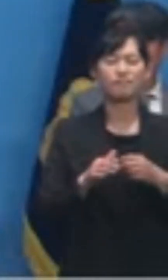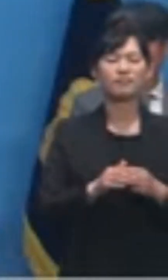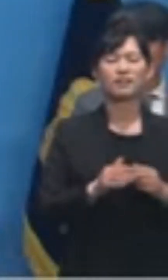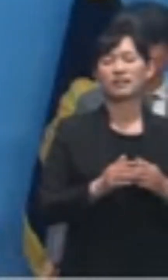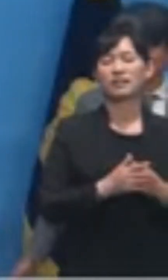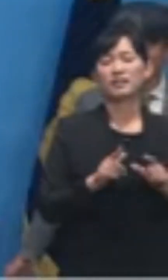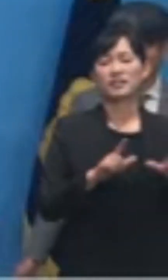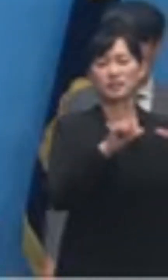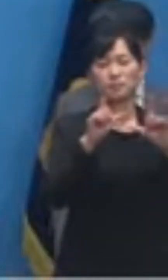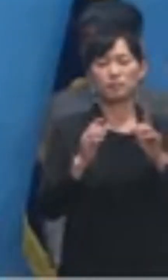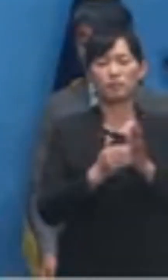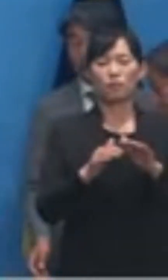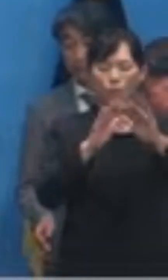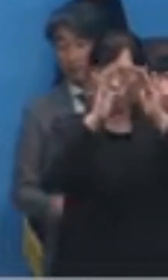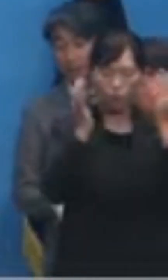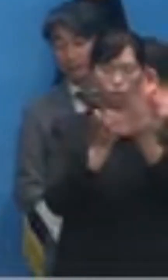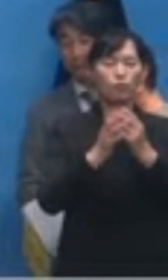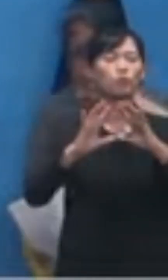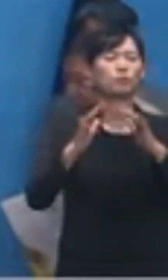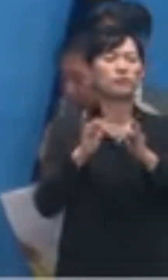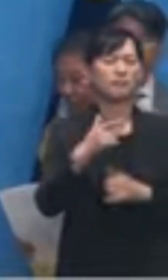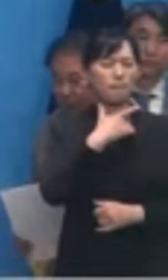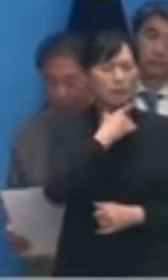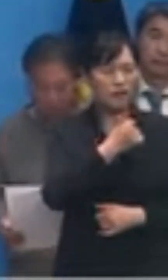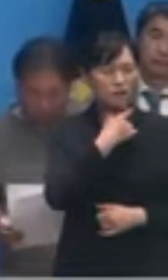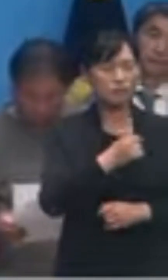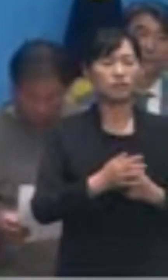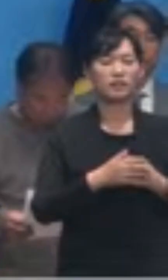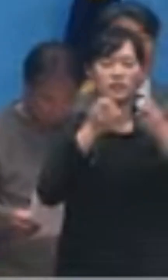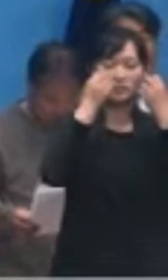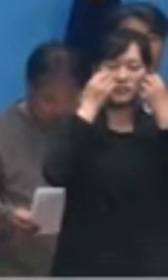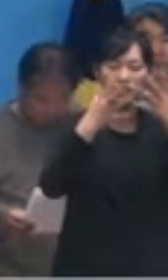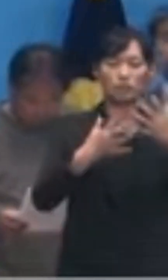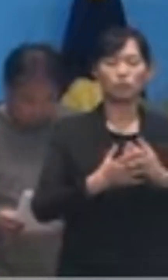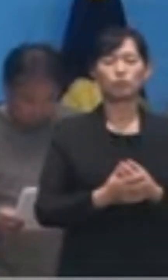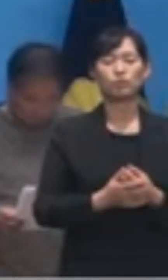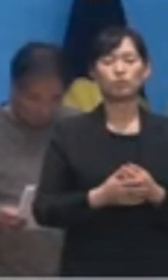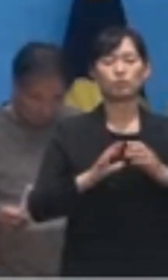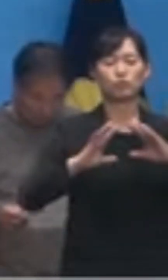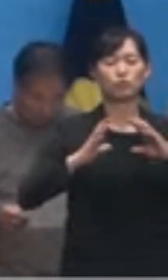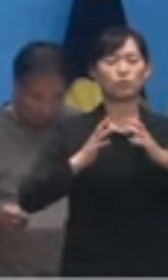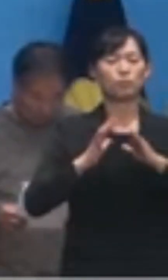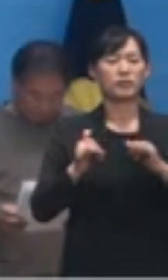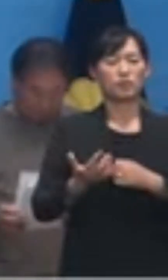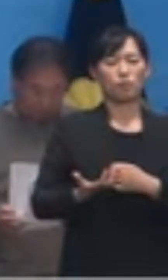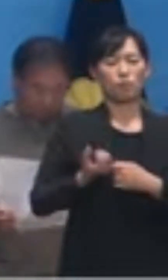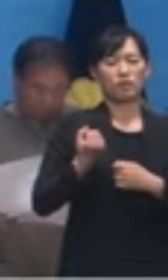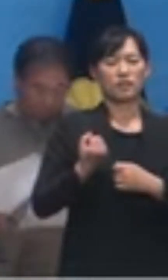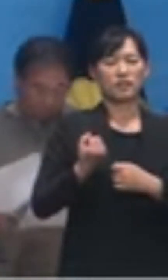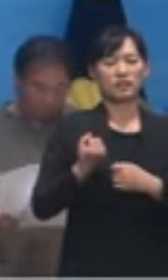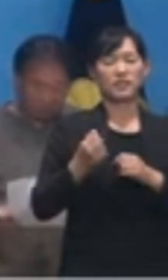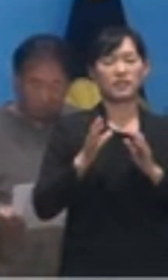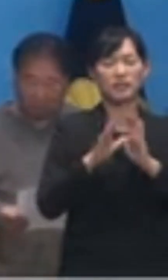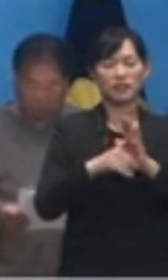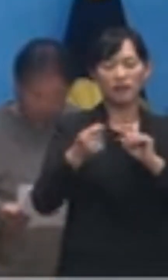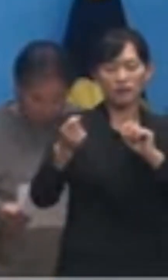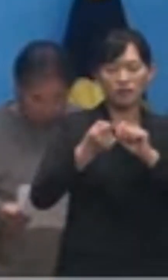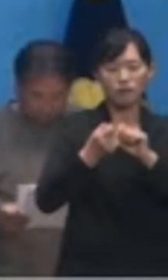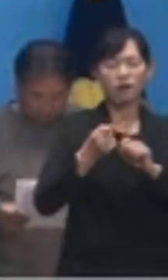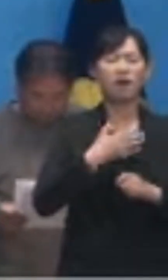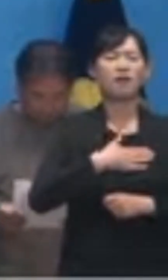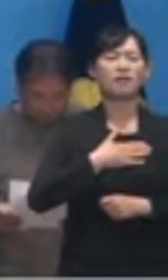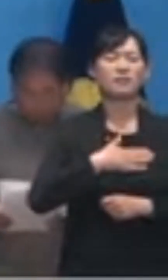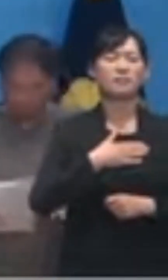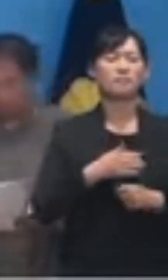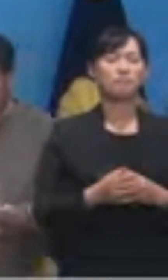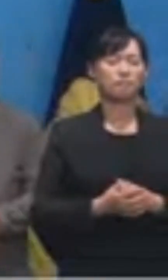있습니다. 이제 온 국민들의 열망에 힘입어 새로운 국민 주권의 시대가 다가오고 있음을 우리는 알고 있습니다.